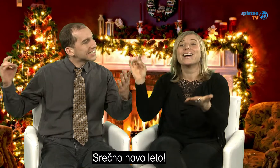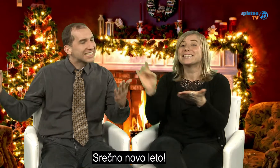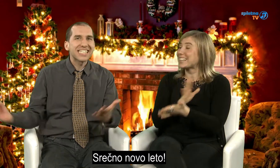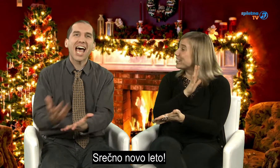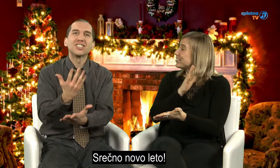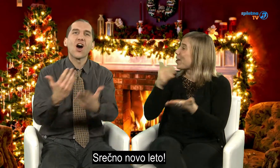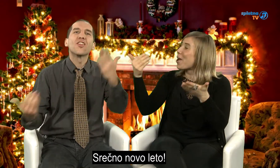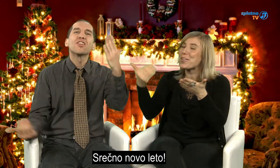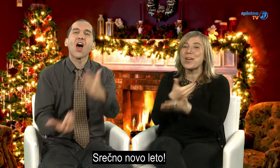Srečno novo leto!